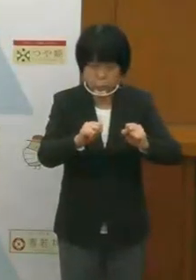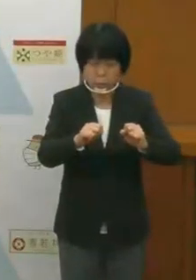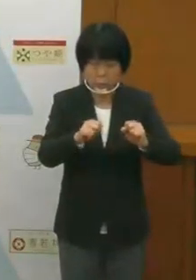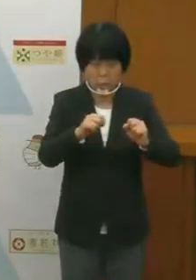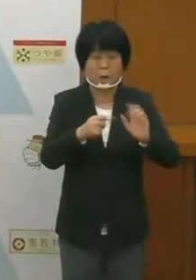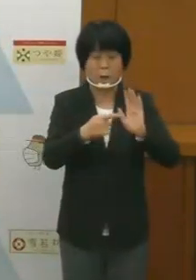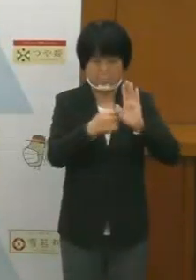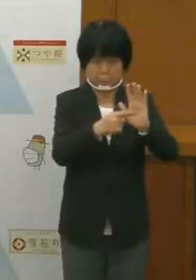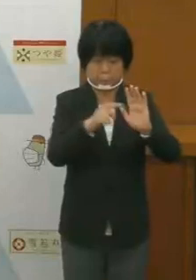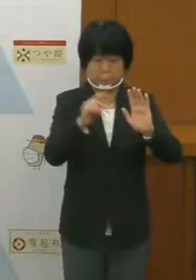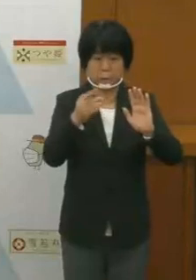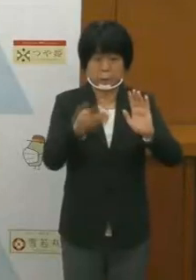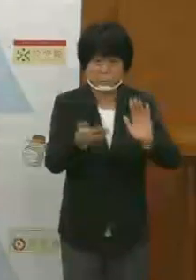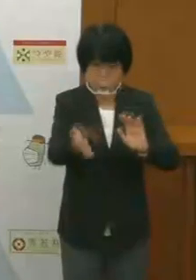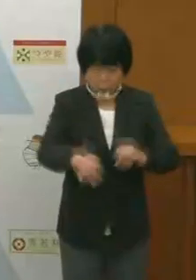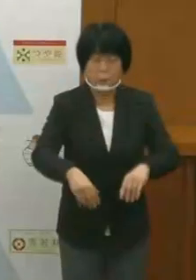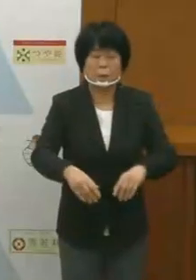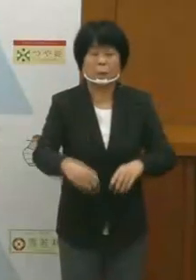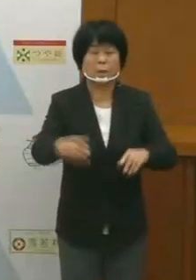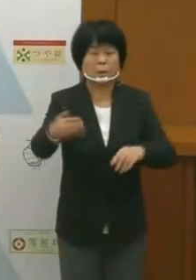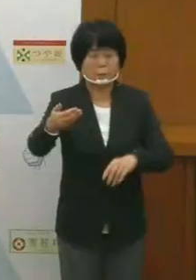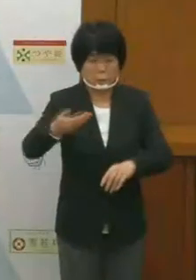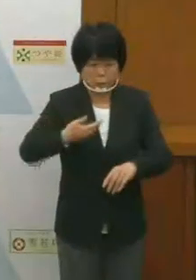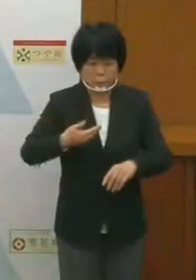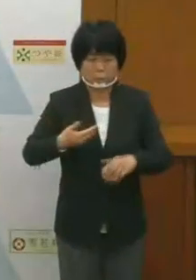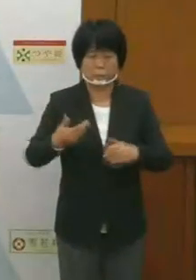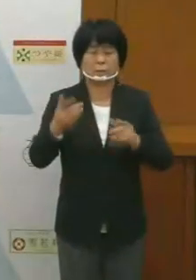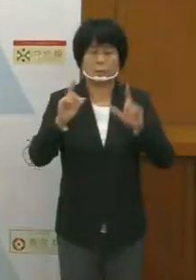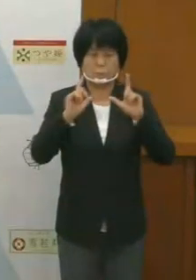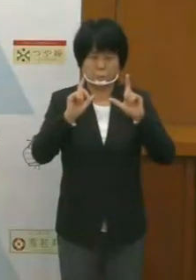この重症者の方については、はい、